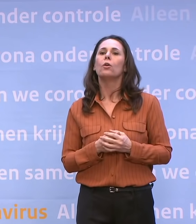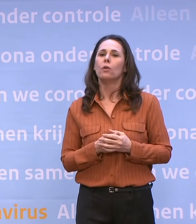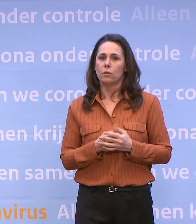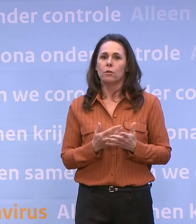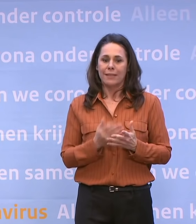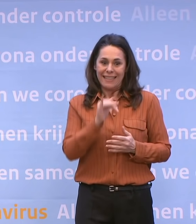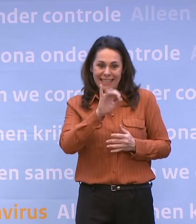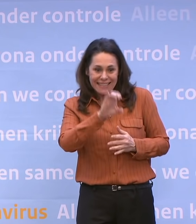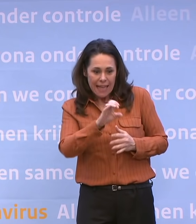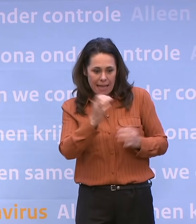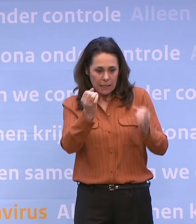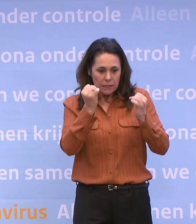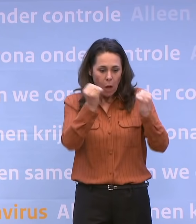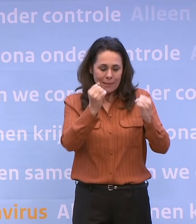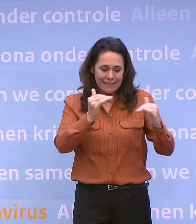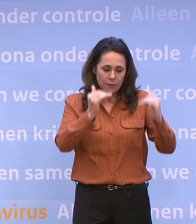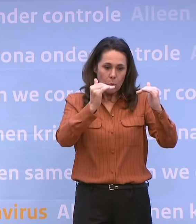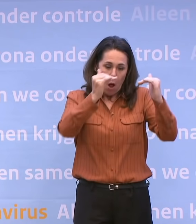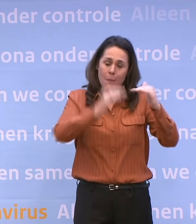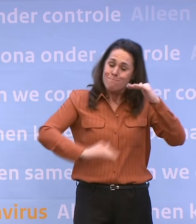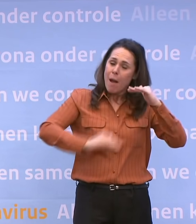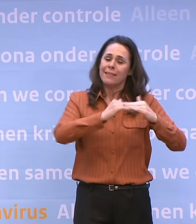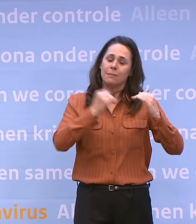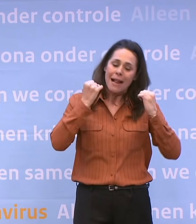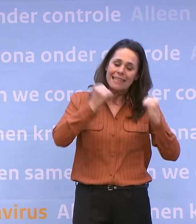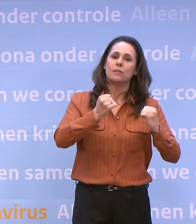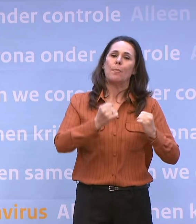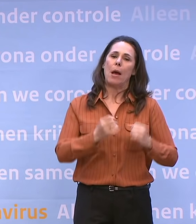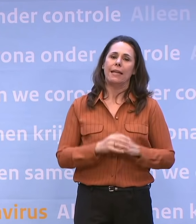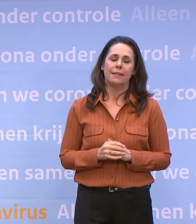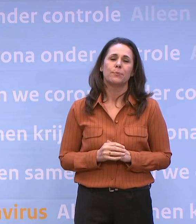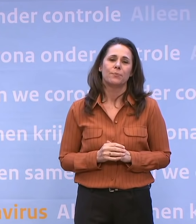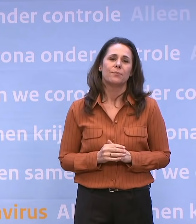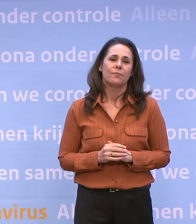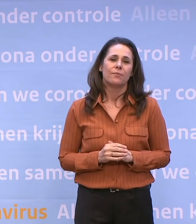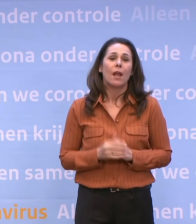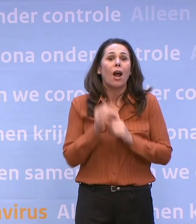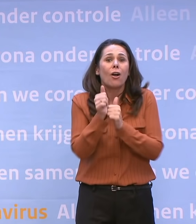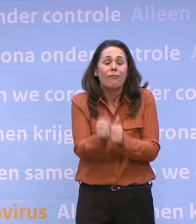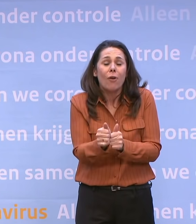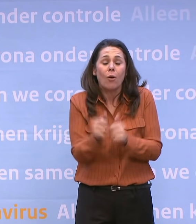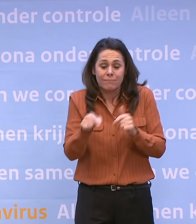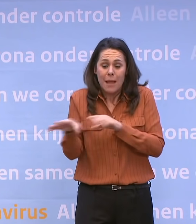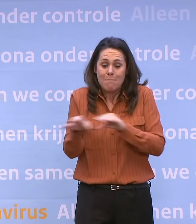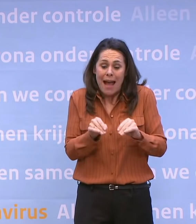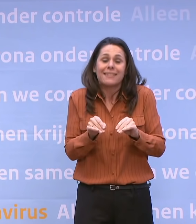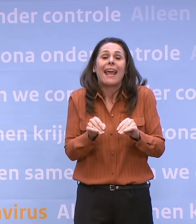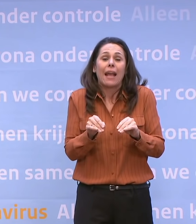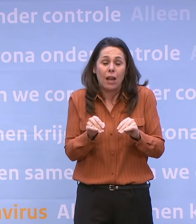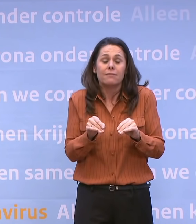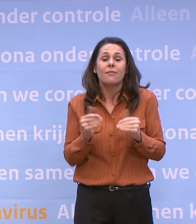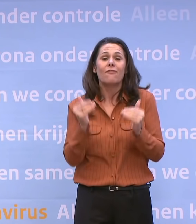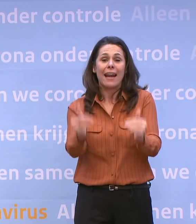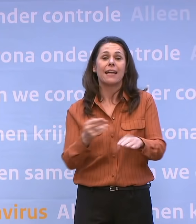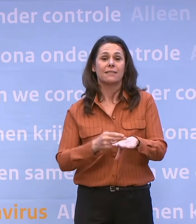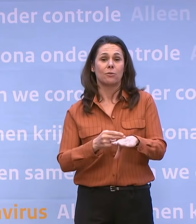leveren om de IC-capaciteit omhoog te krijgen, waar Hugo de Jong over vertelde, is het nodig om die maatregelen te verlengen. Dat kunnen we op dit moment overzien. Het